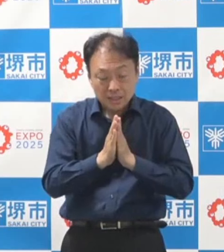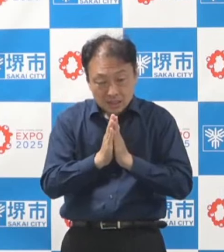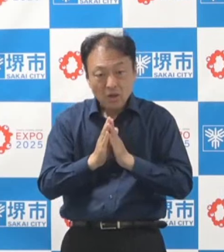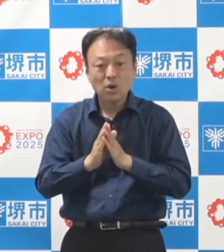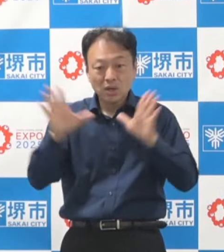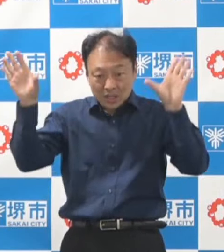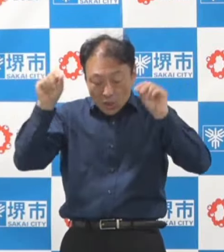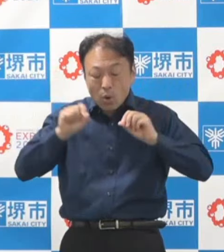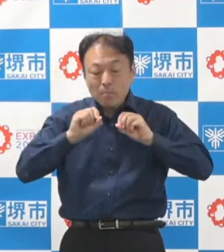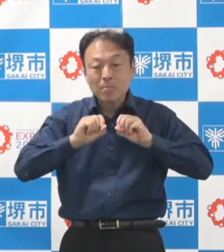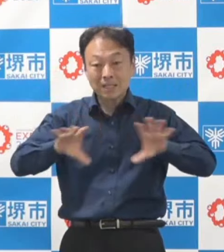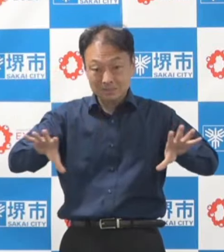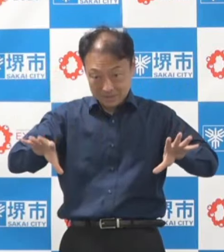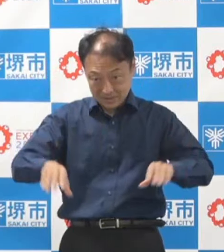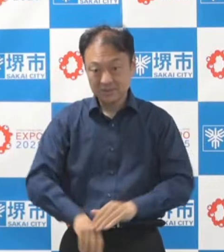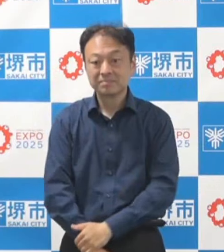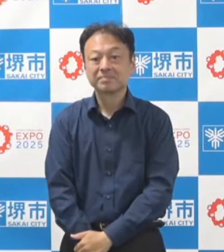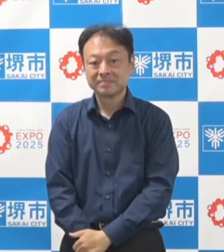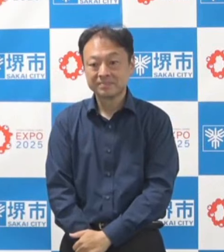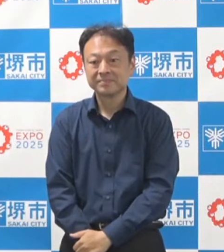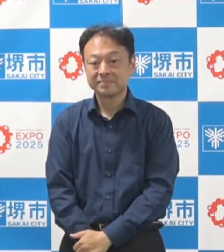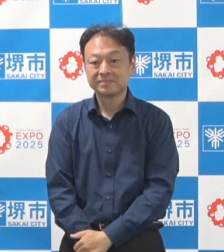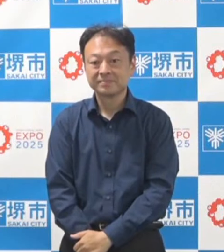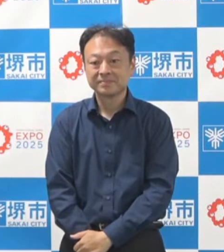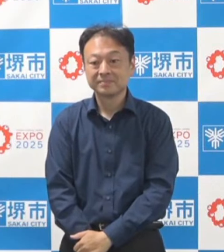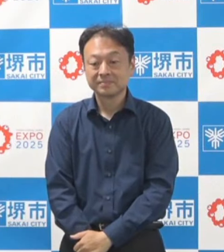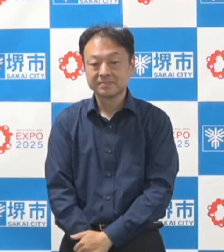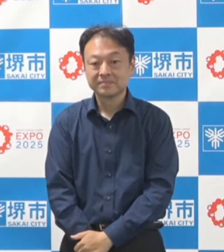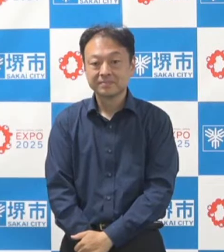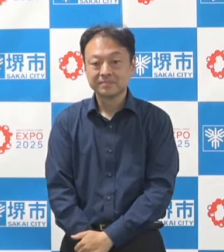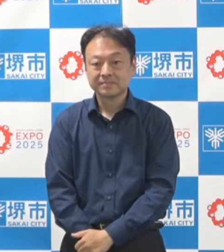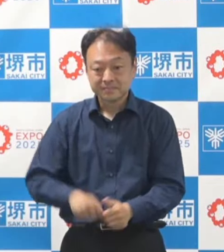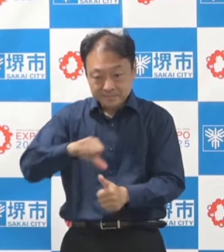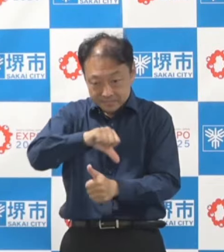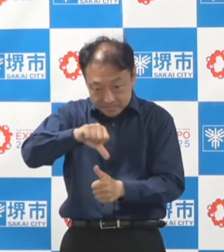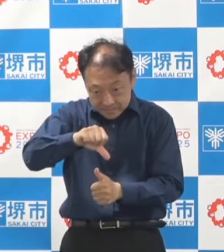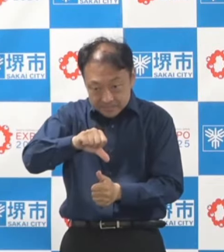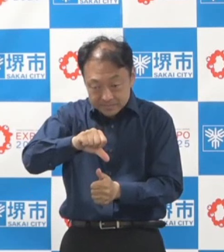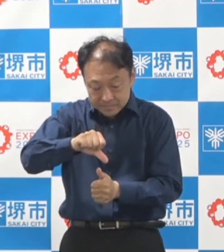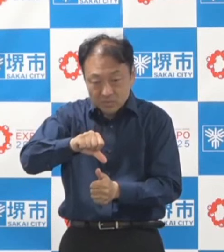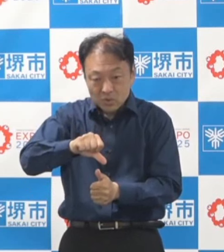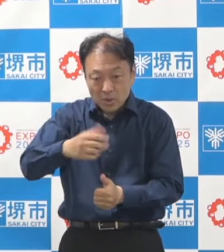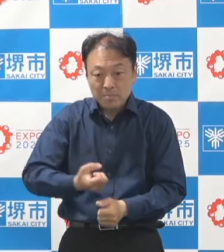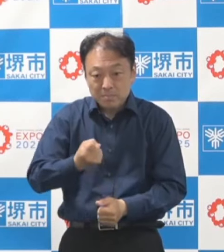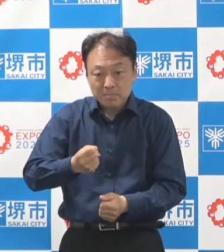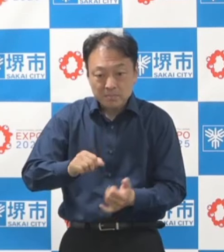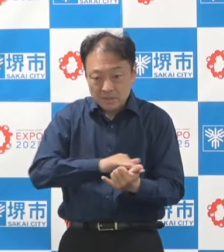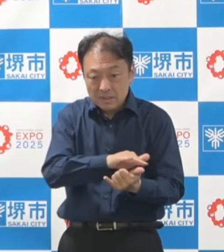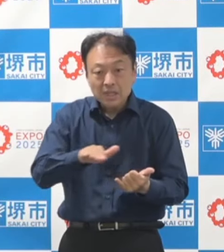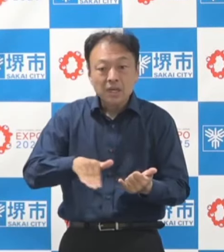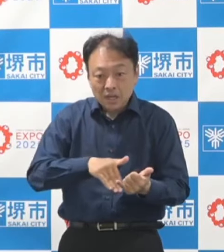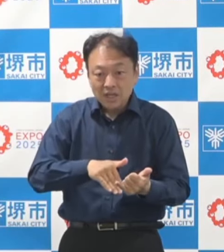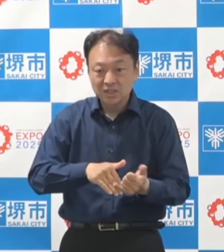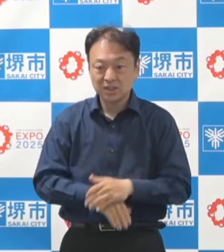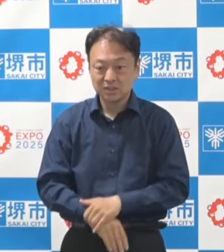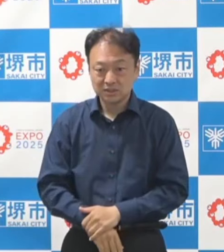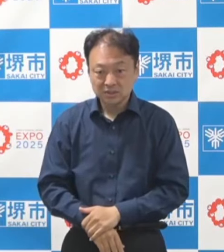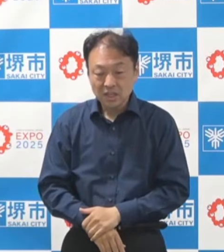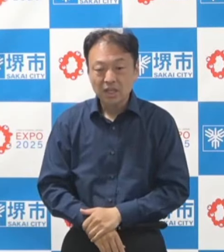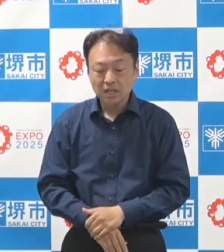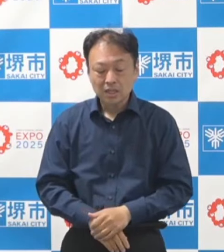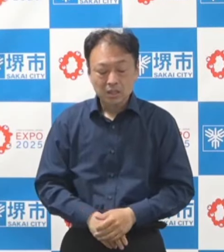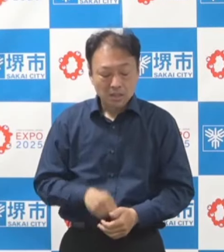報発信を行います。はい、そしてアプリを登録している協力者の中から行方不明者を発